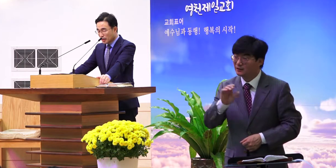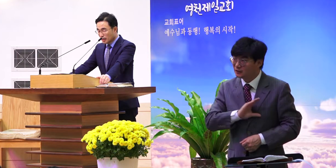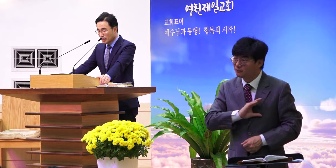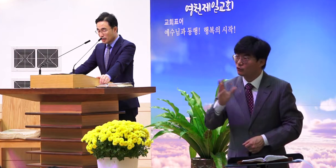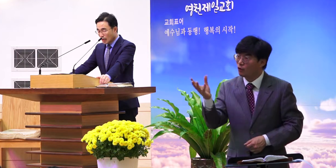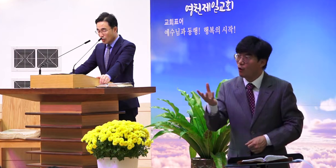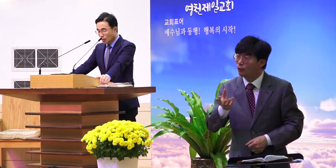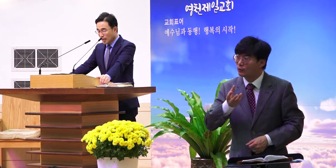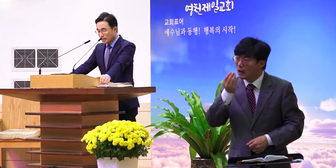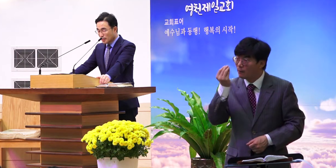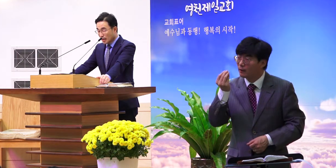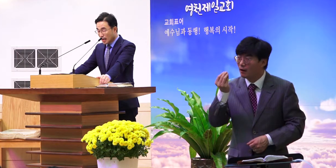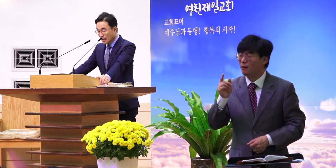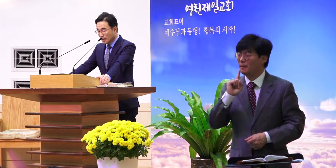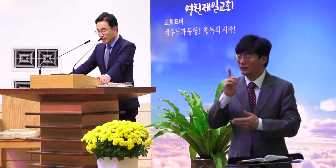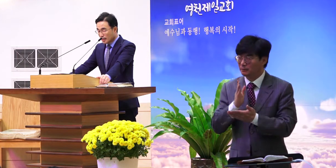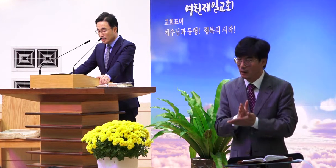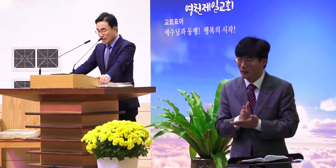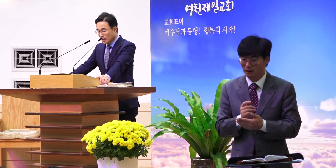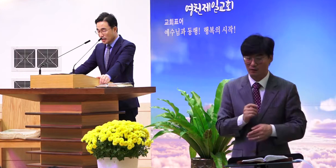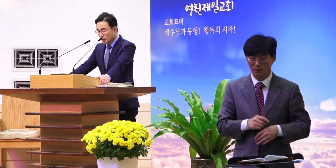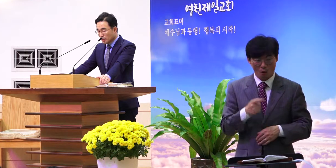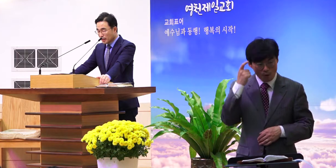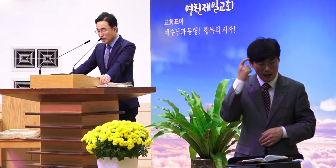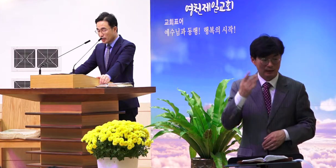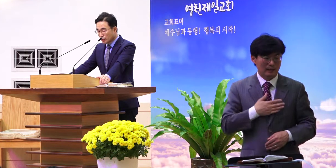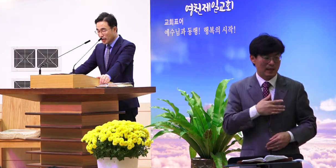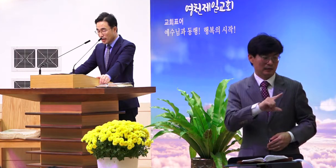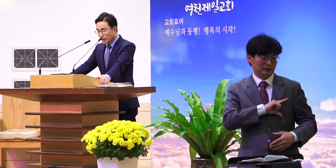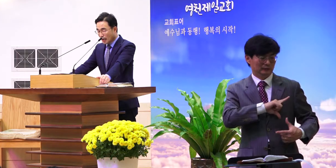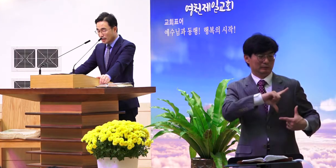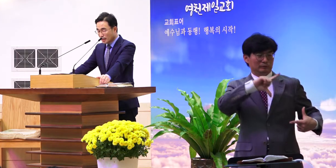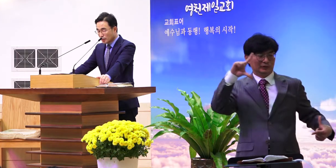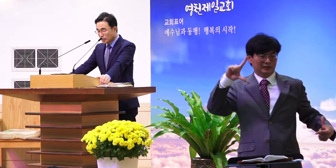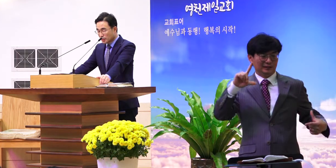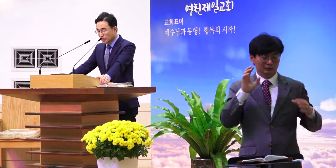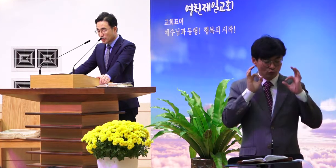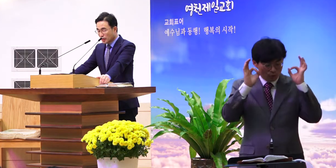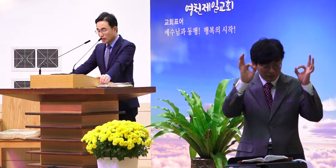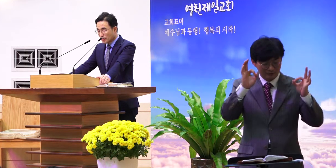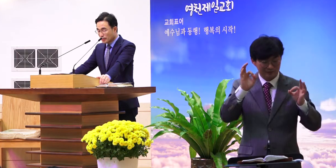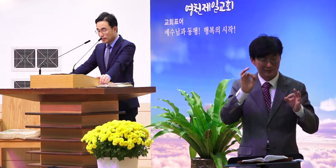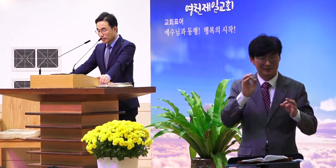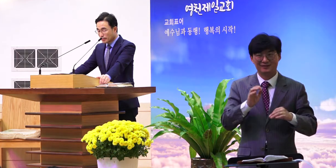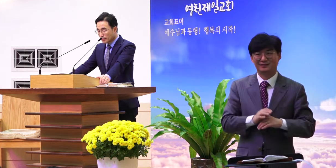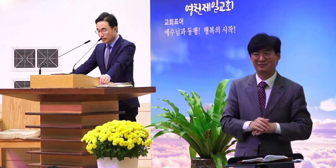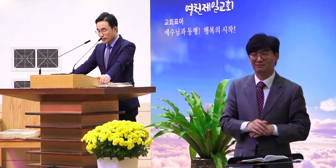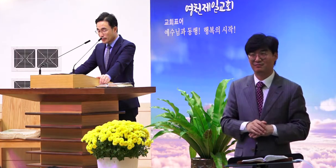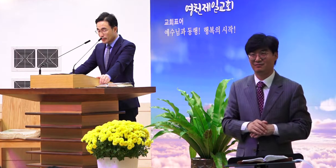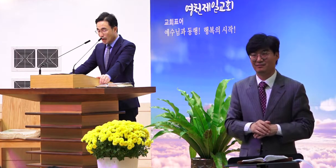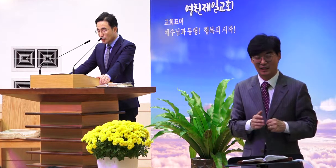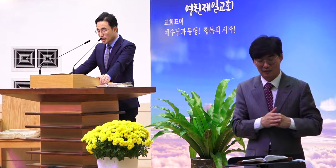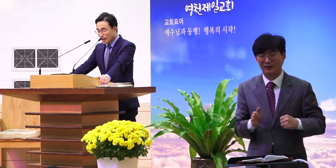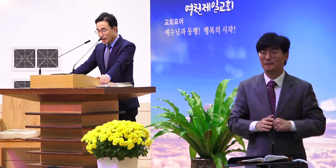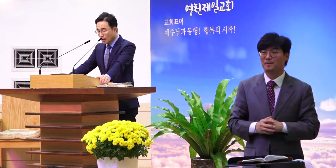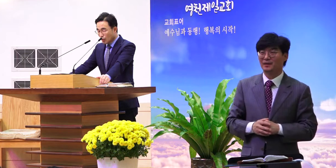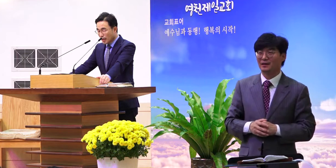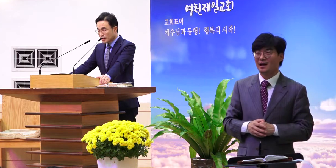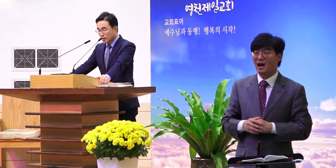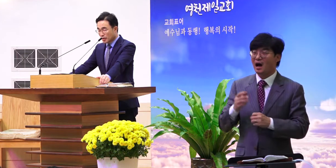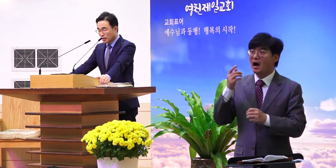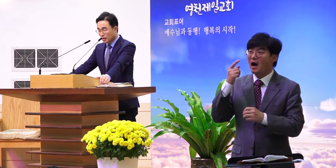하시며 라고 말하지 말라. 자기 이름을 빛내기 위해 안간힘을 쓰면서 아버지의